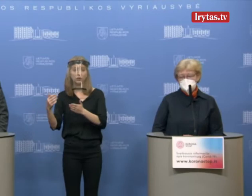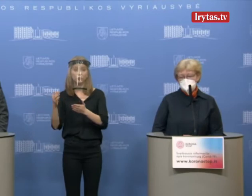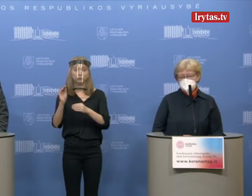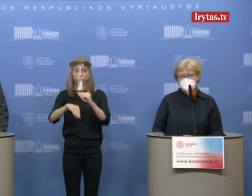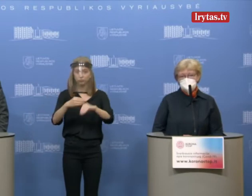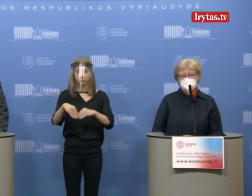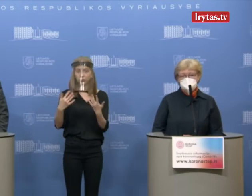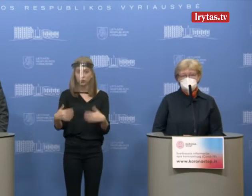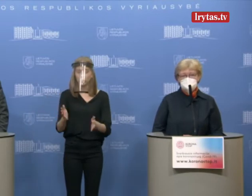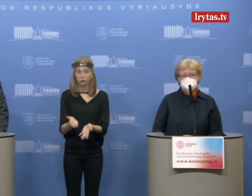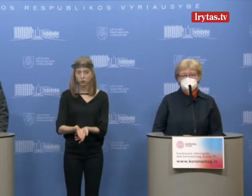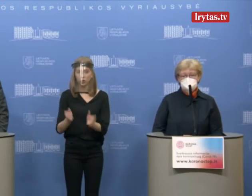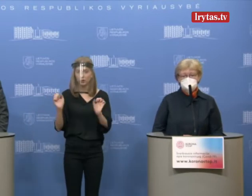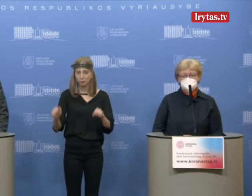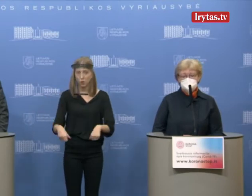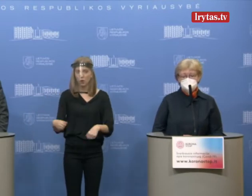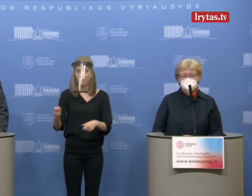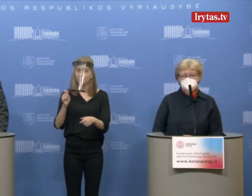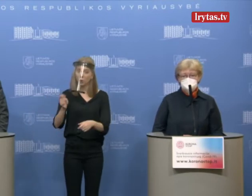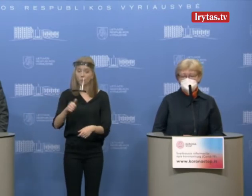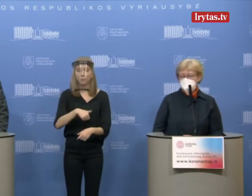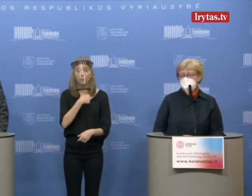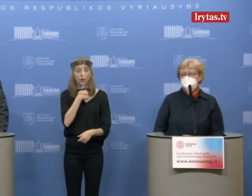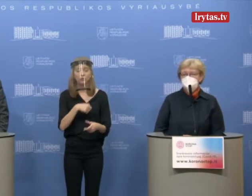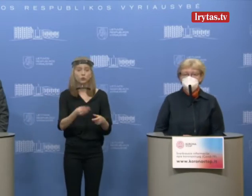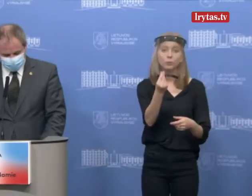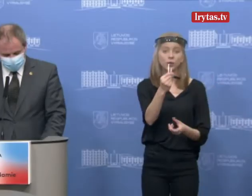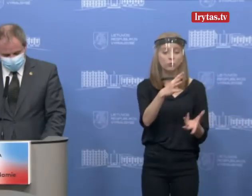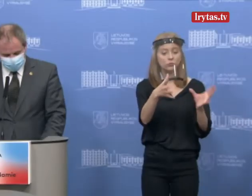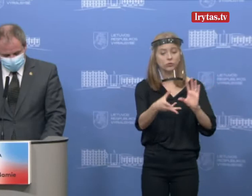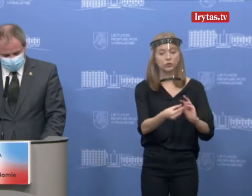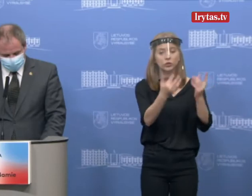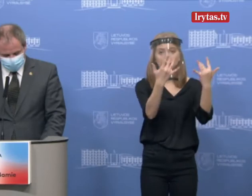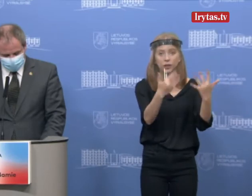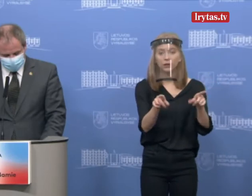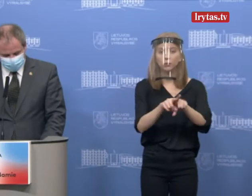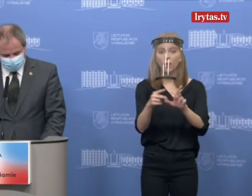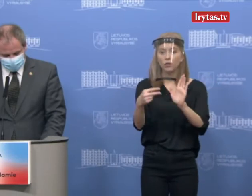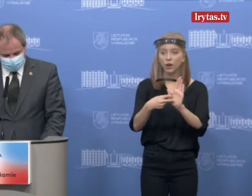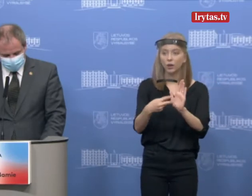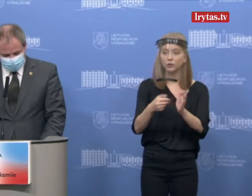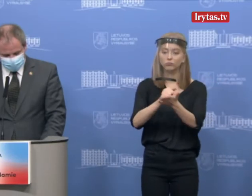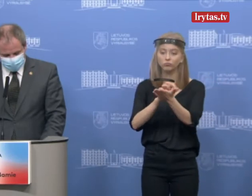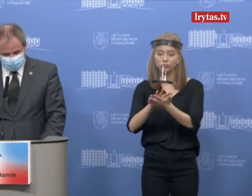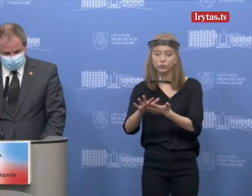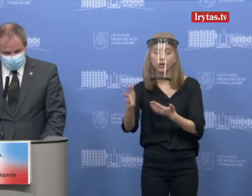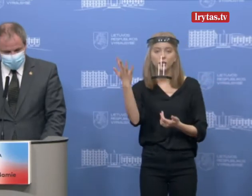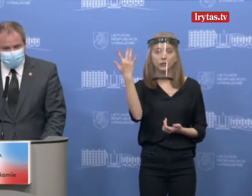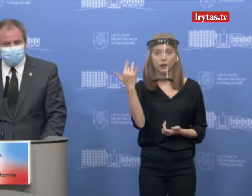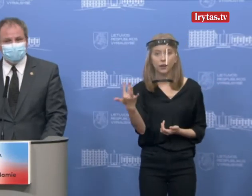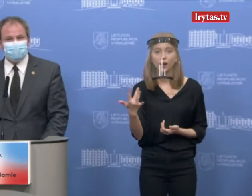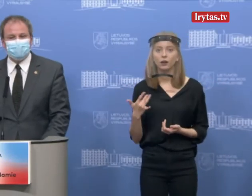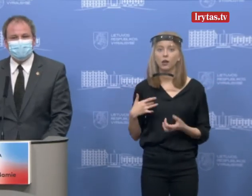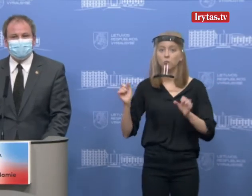pakomentuokite už kokias sumas, kur galima susipažinti su įkainiais, kiek išleista pinigų šiom paslaugom,